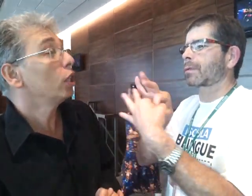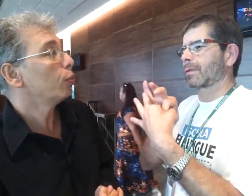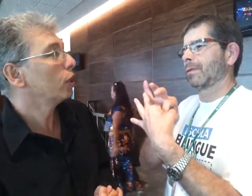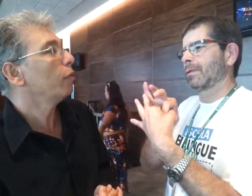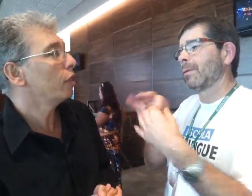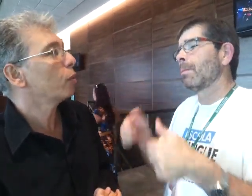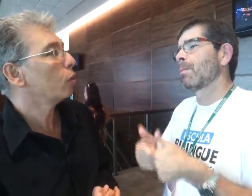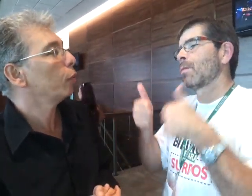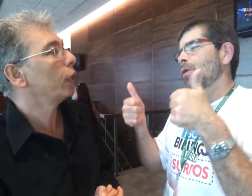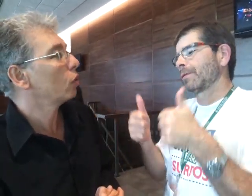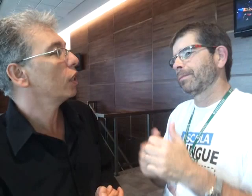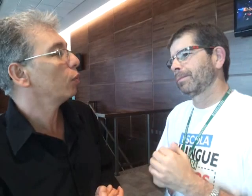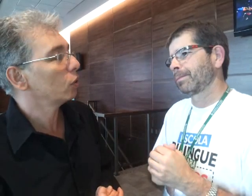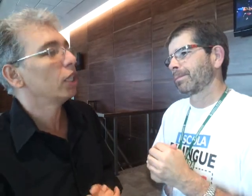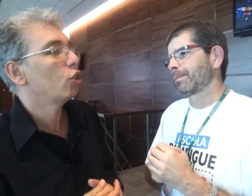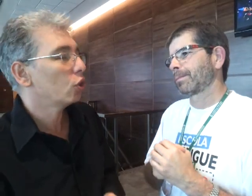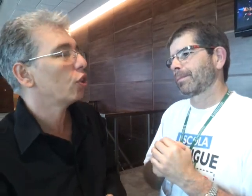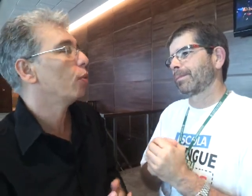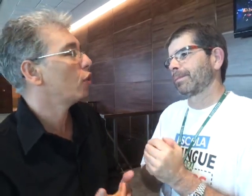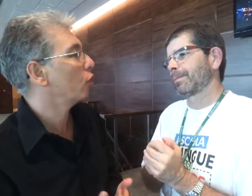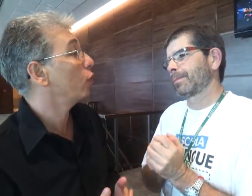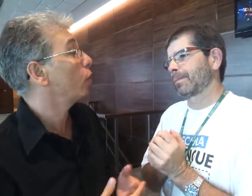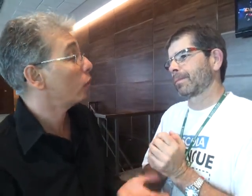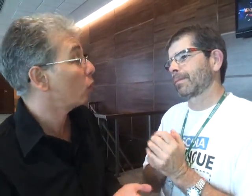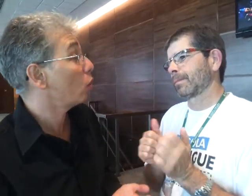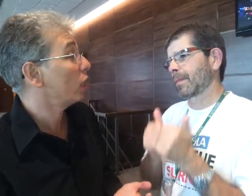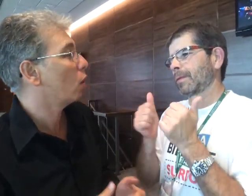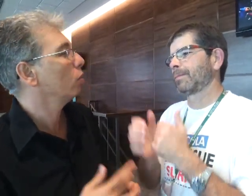Durante muito tempo vivemos sob um preconceito muito grande e hoje realmente houve uma união.